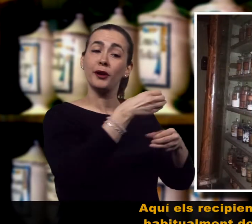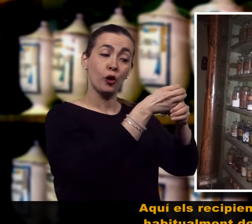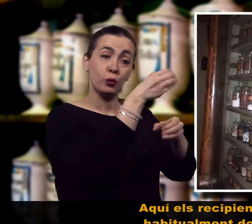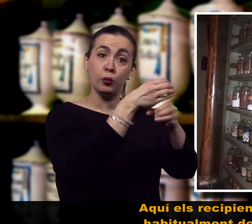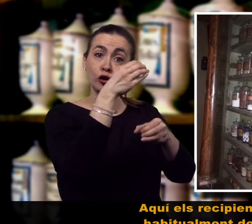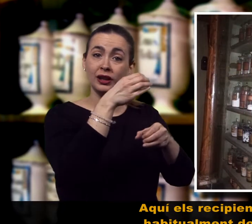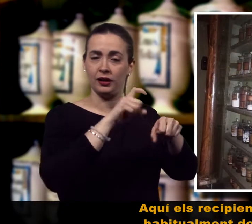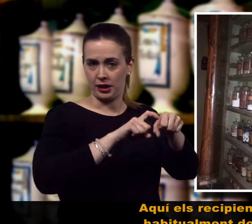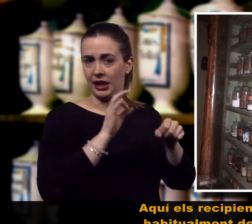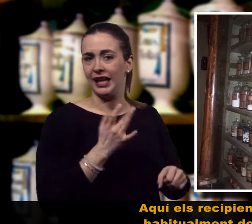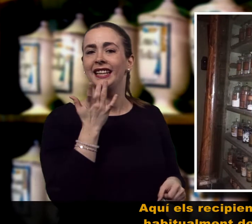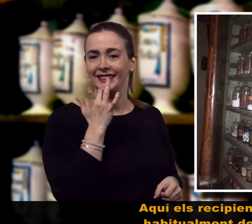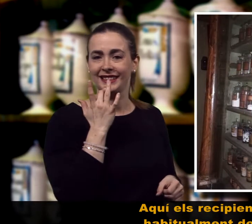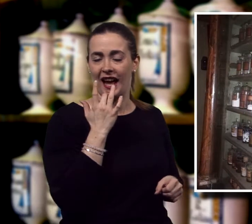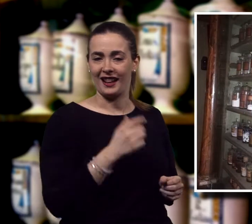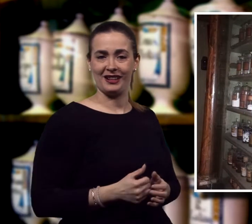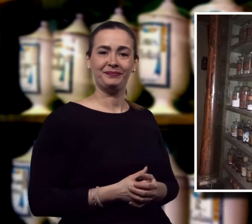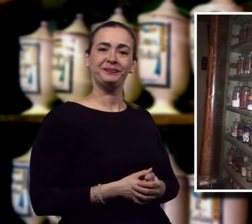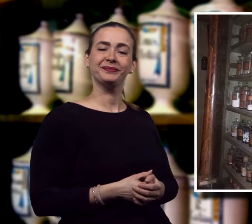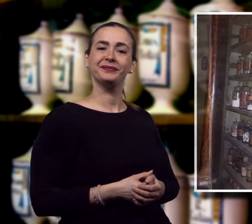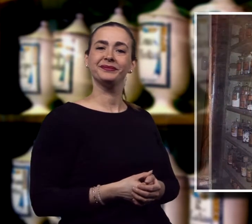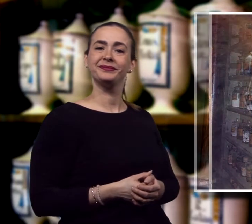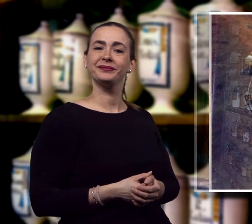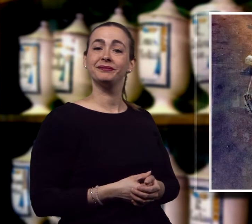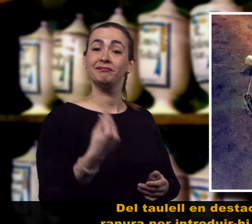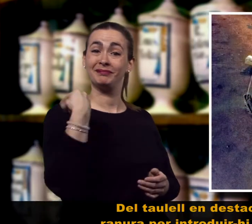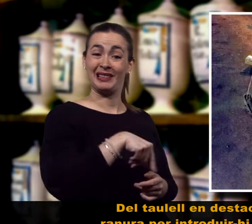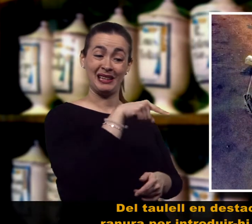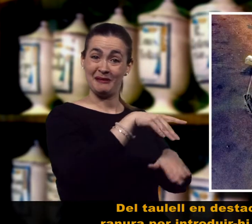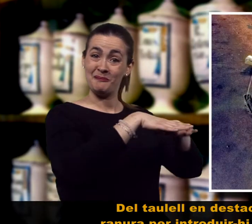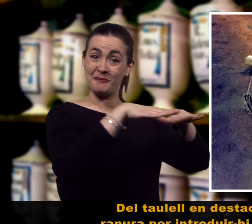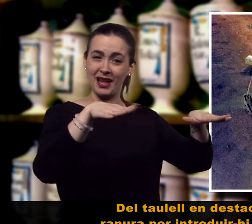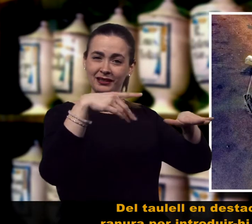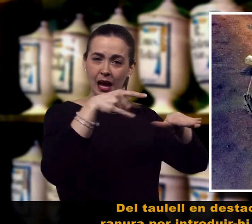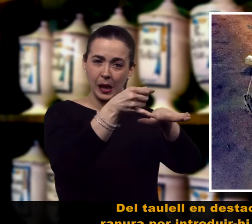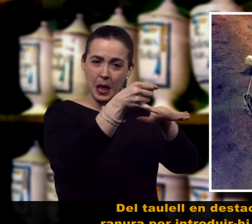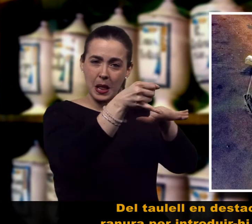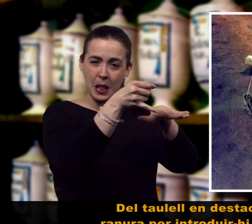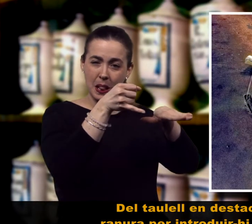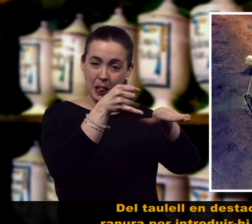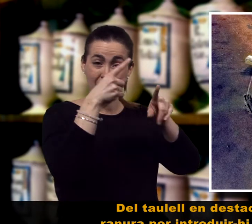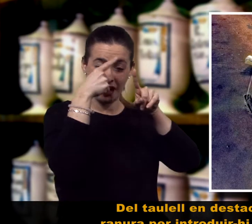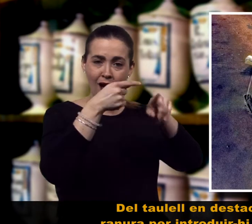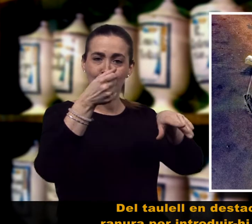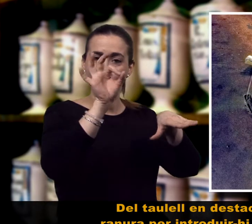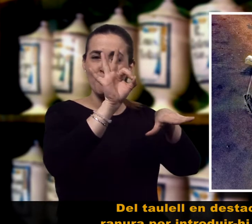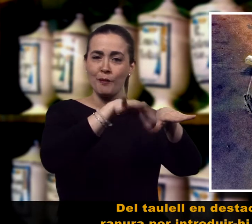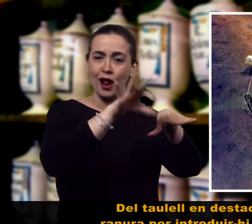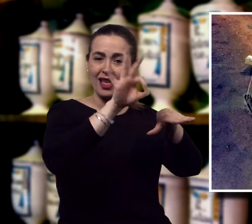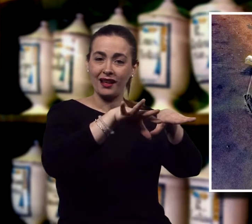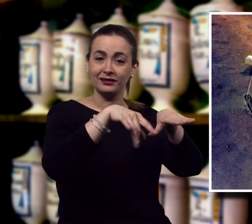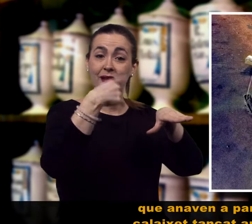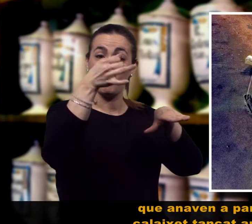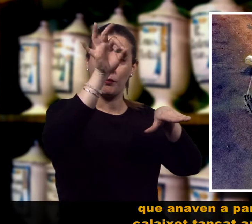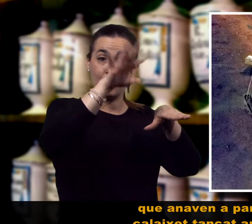Aquí els recipients eren habitualment de vidre. Del taulell en destacaríem una ranura per introduir-hi les